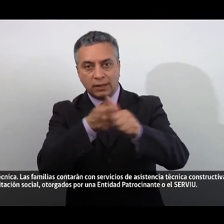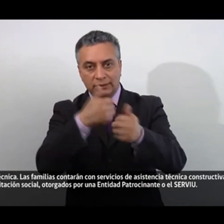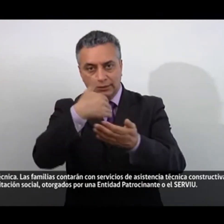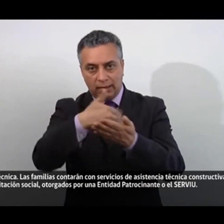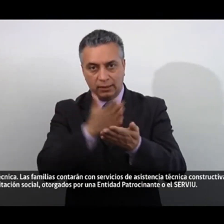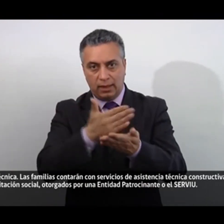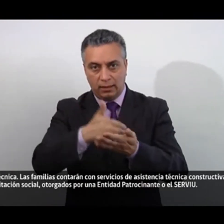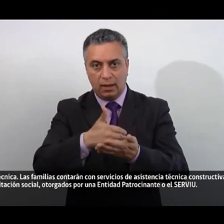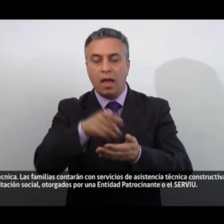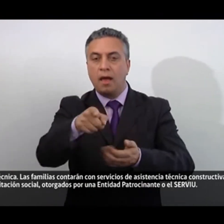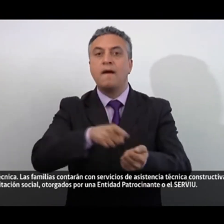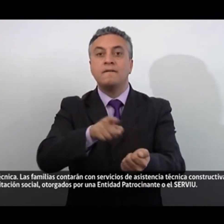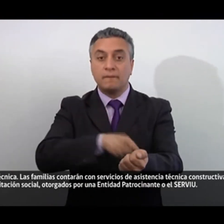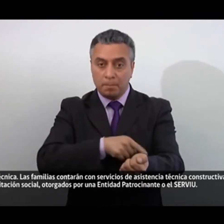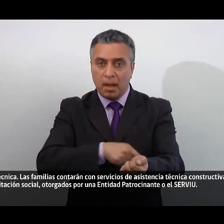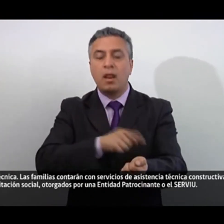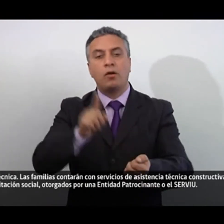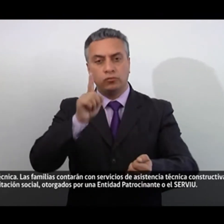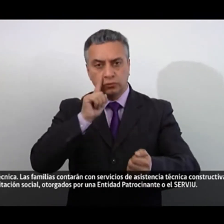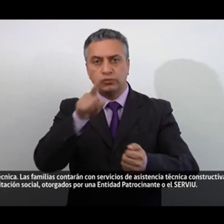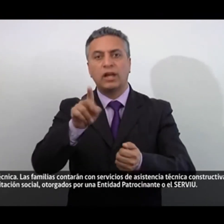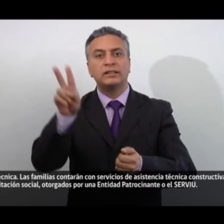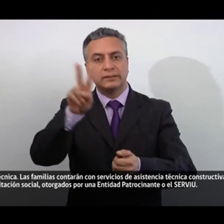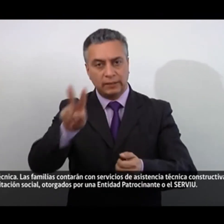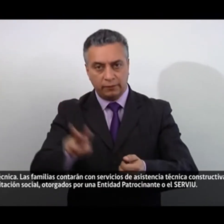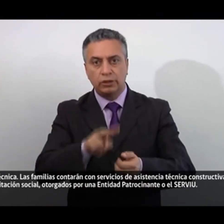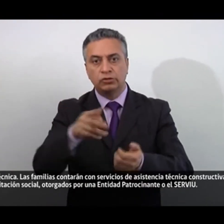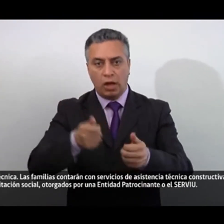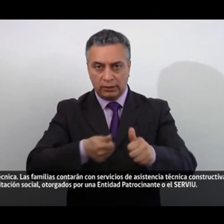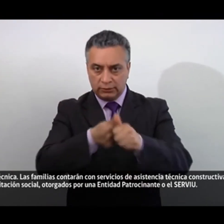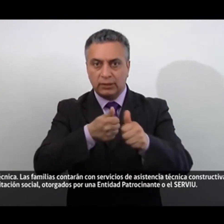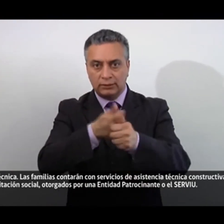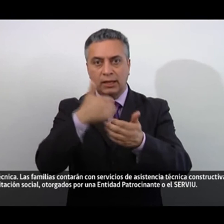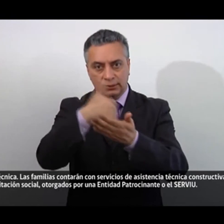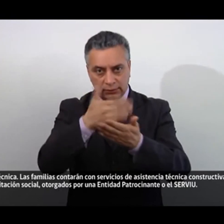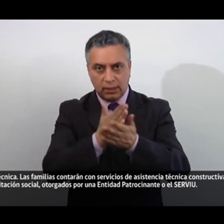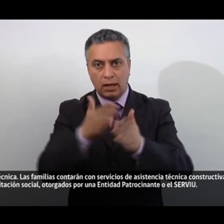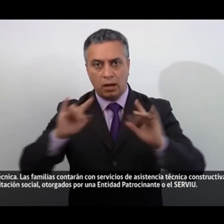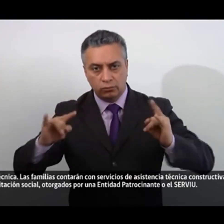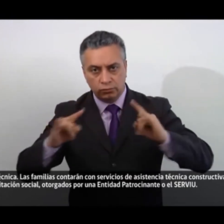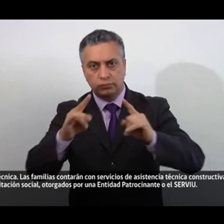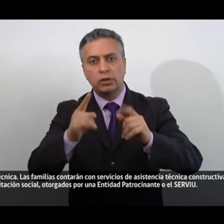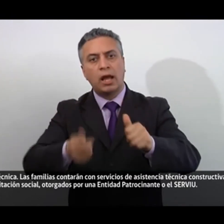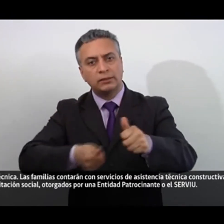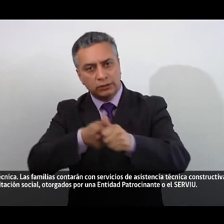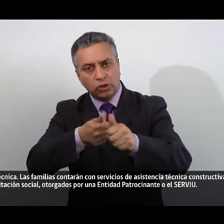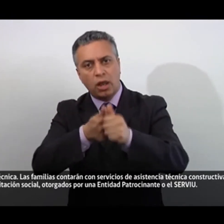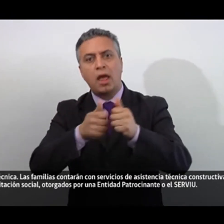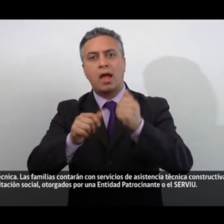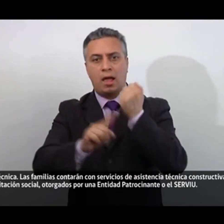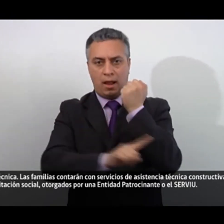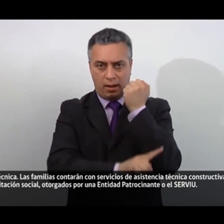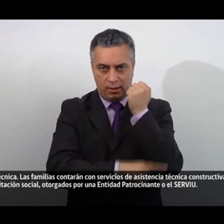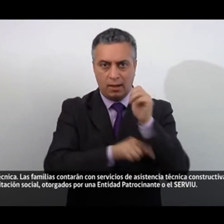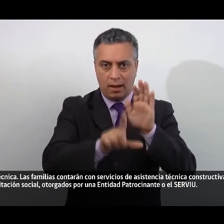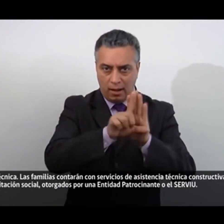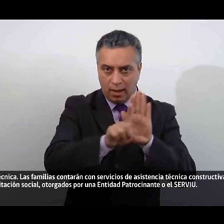Asistencia técnica. Las familias contarán con servicios de asistencia técnica constructiva, asesoría legal y habilitación